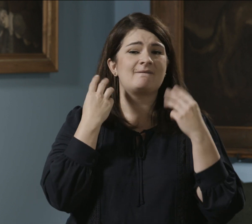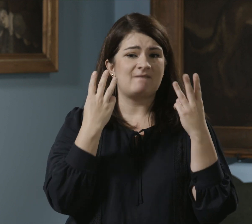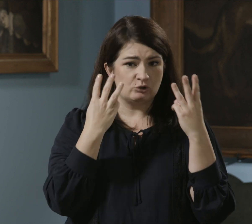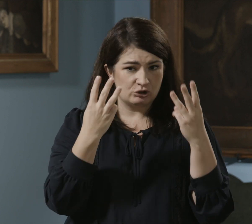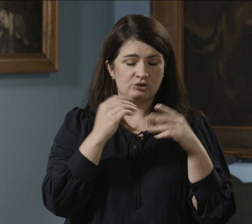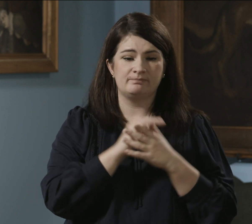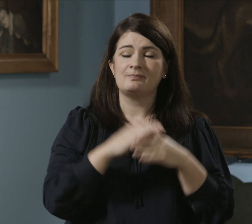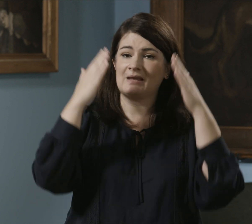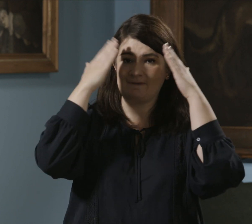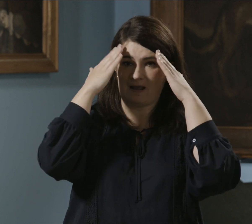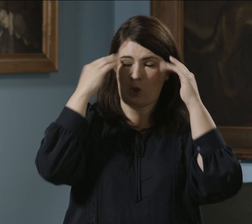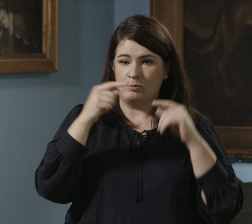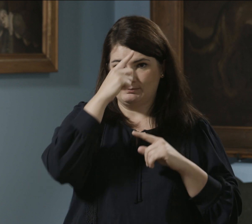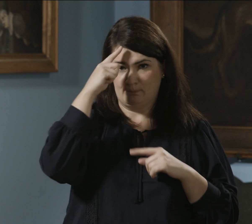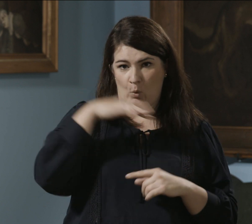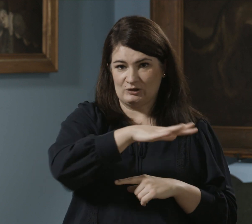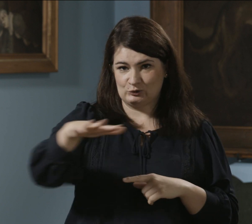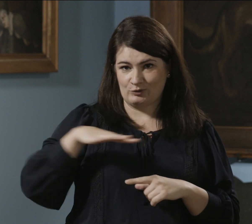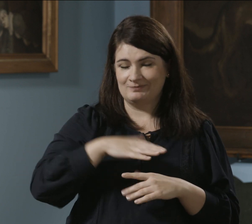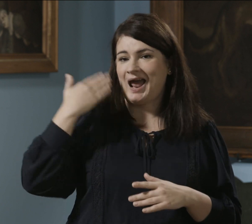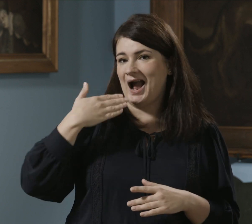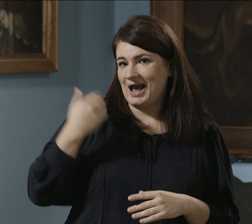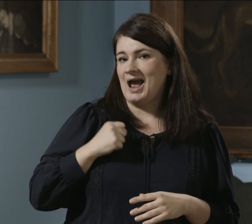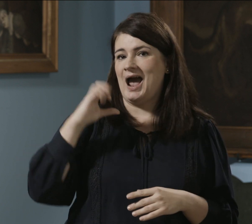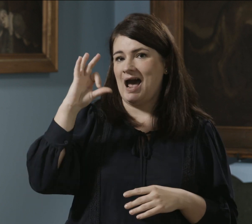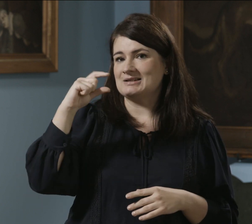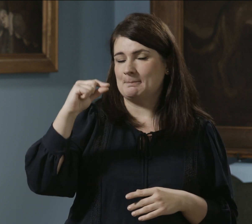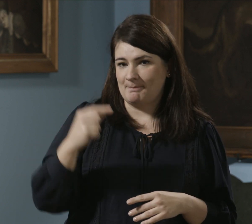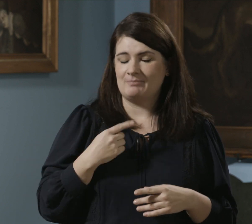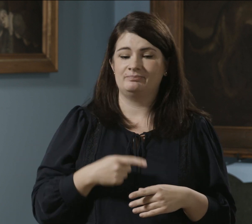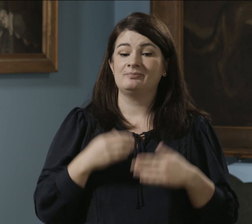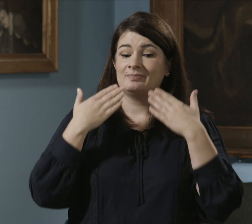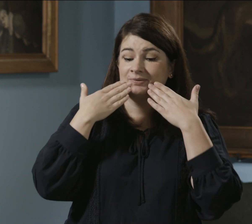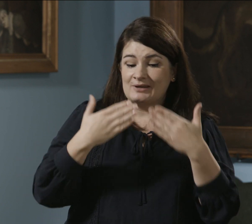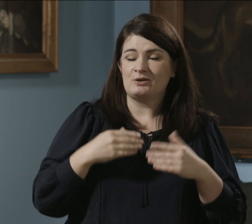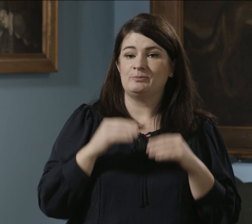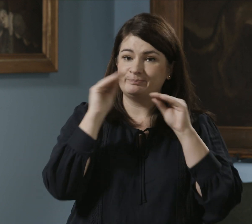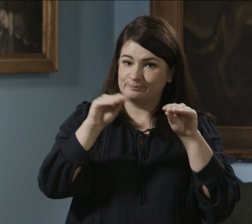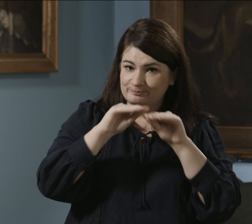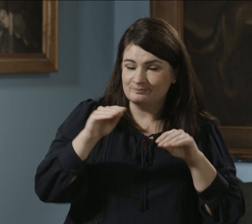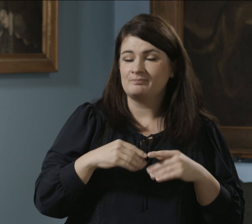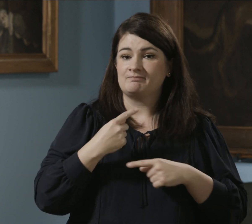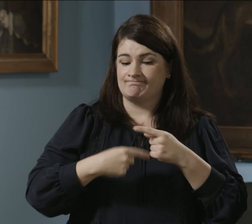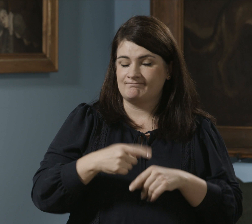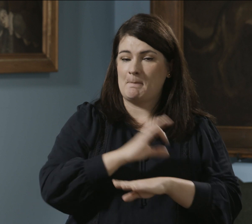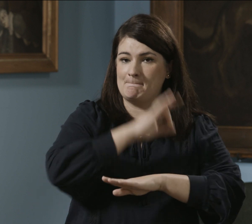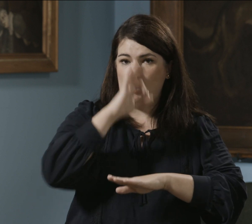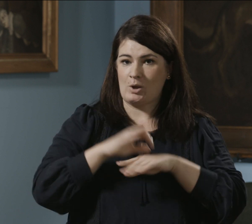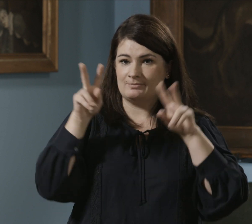Najważniejsza jest świadomość społeczności akademickiej Akademii Sztuk Pięknych. Dzięki szkoleniom realizowanym w ramach projektu Uczelnia